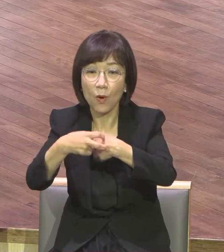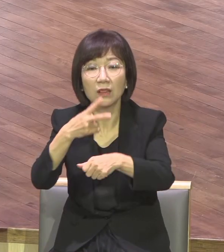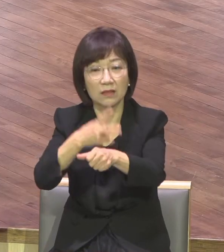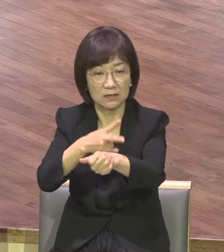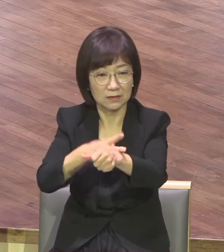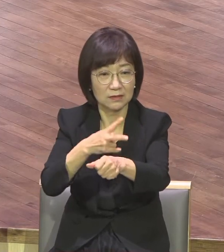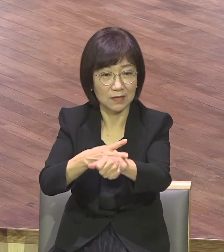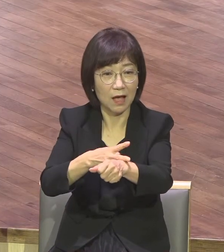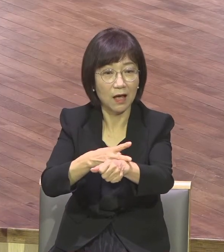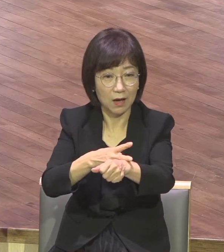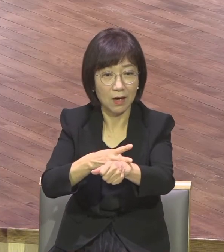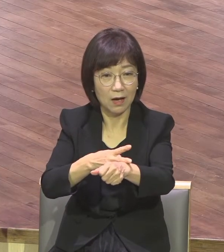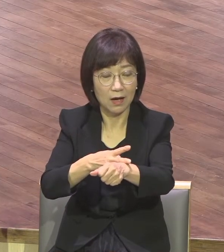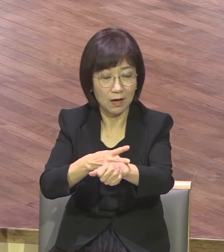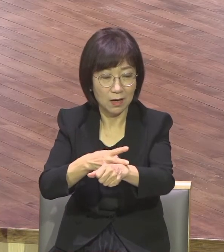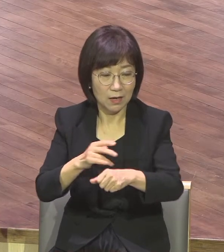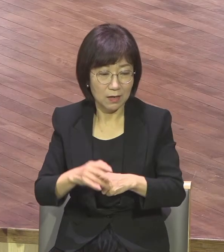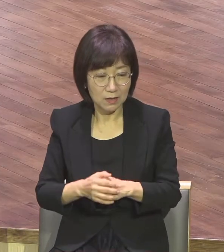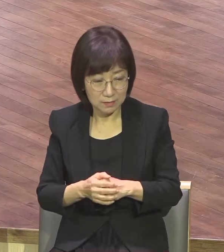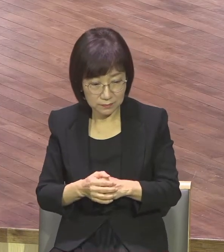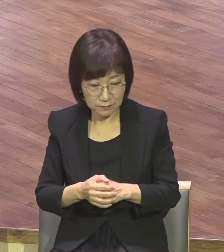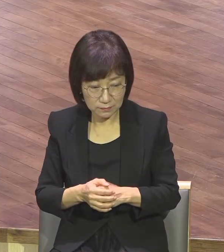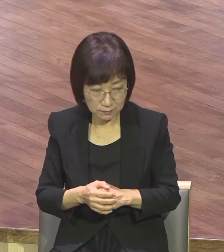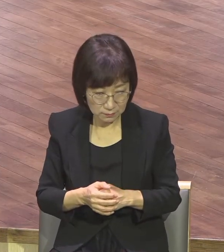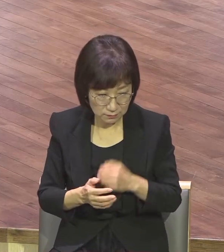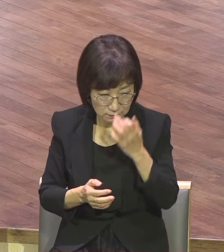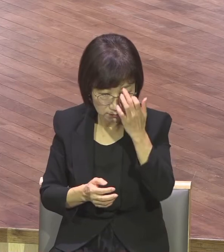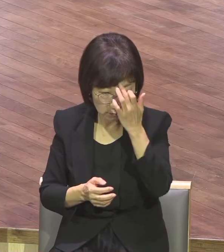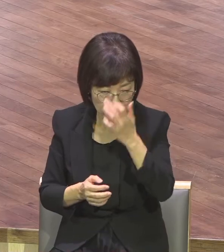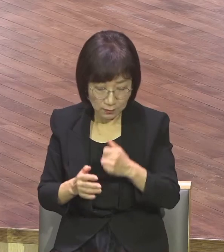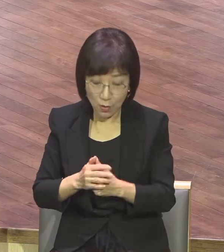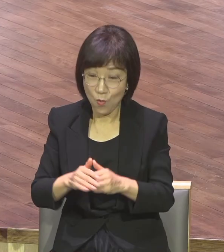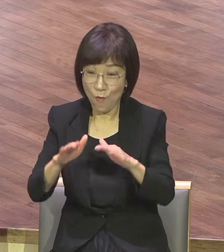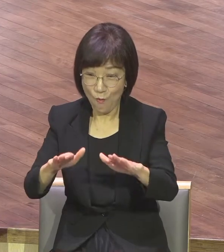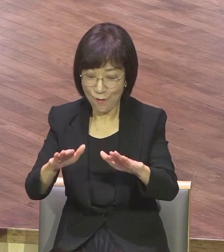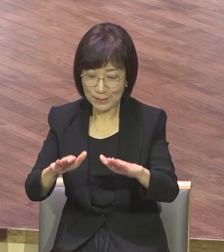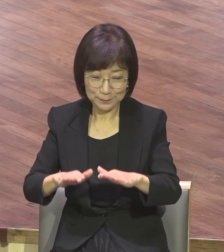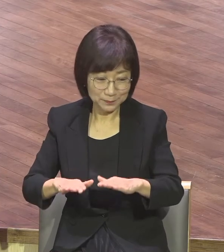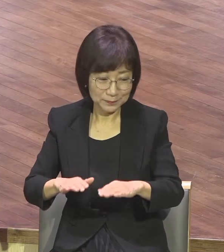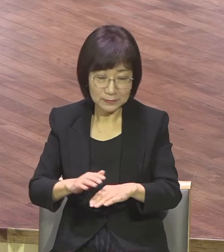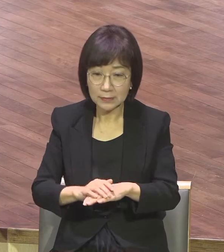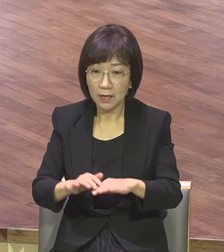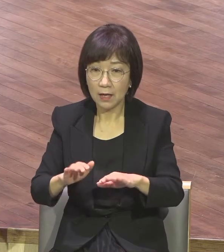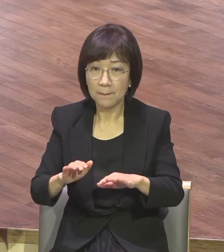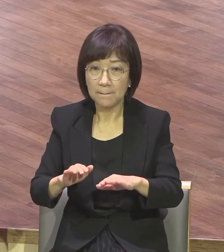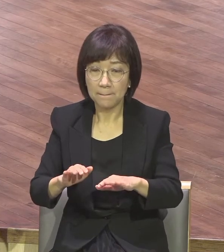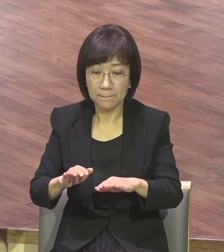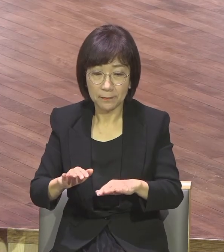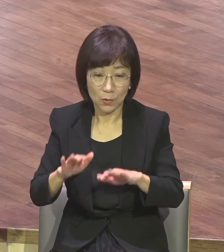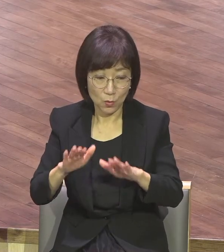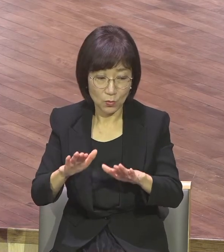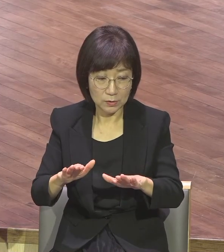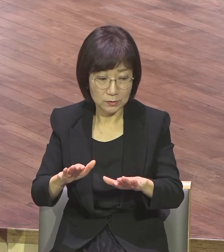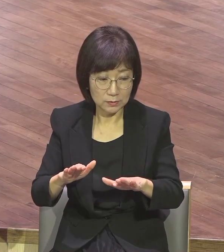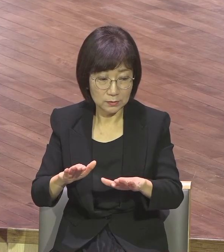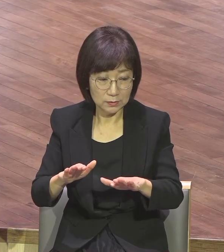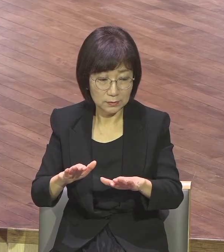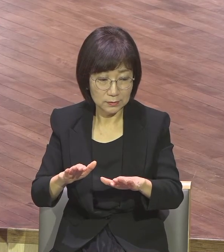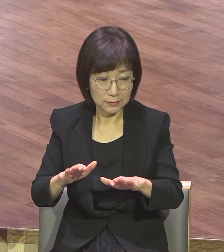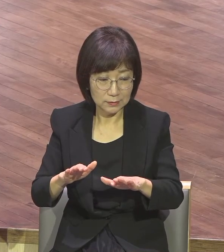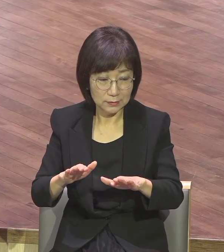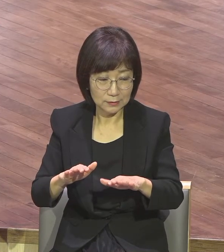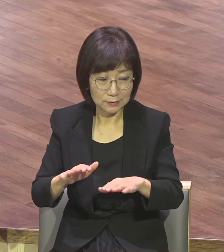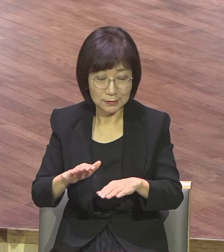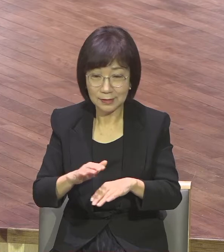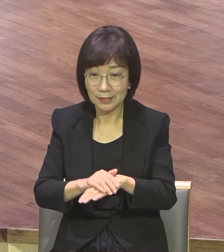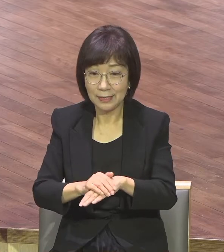사업가가 아니에요. 캠프팀이 갔는데 점심 식사를 대접했다는데 150만 원을 자기가 딱 대접했다. 저는